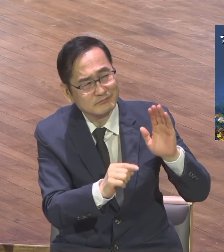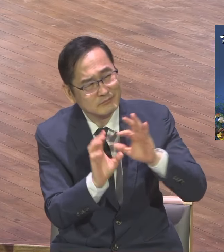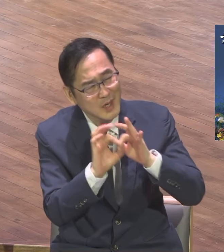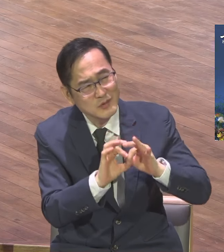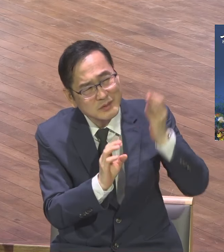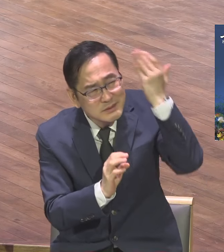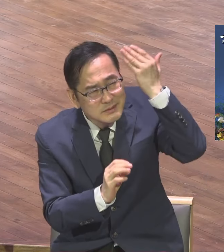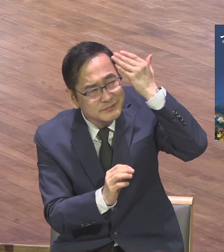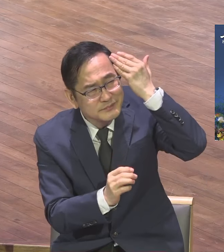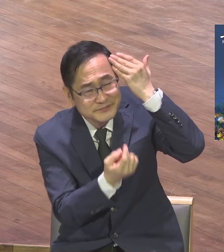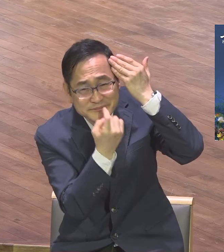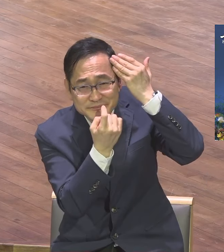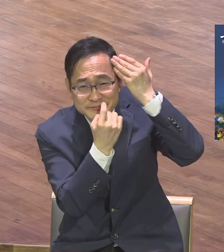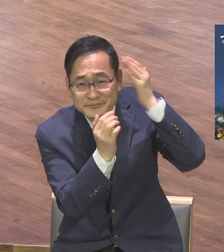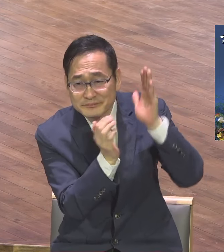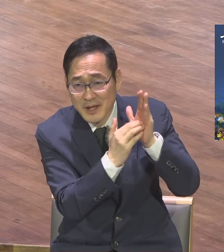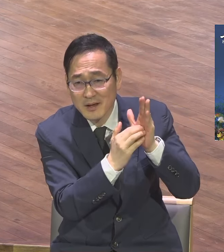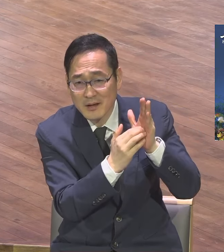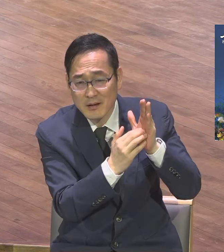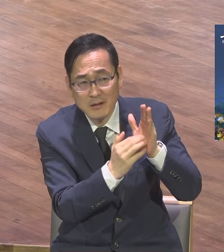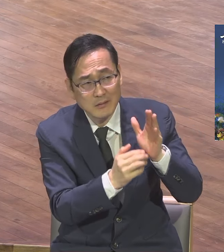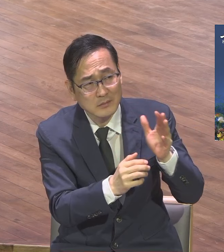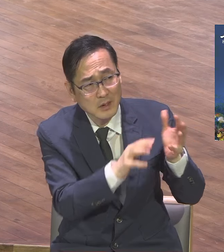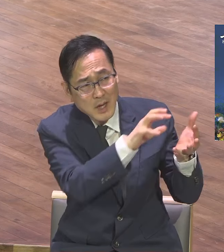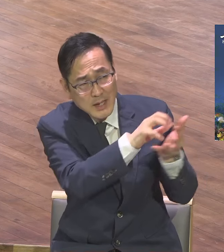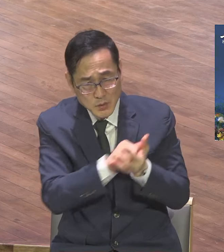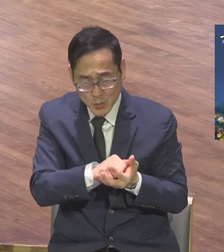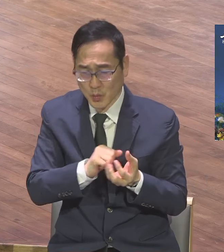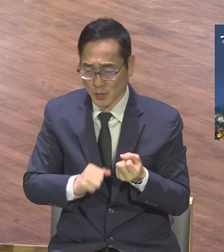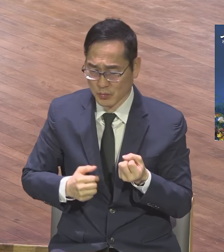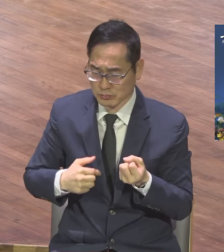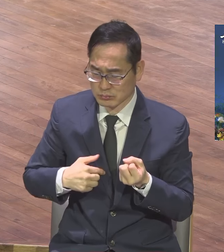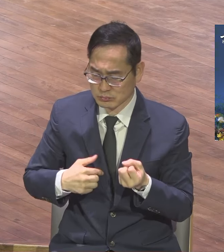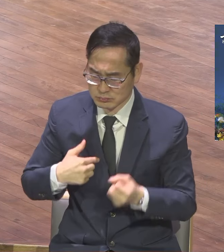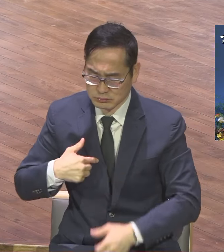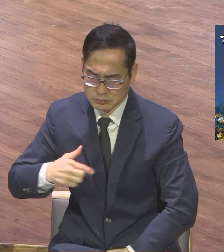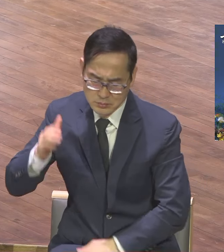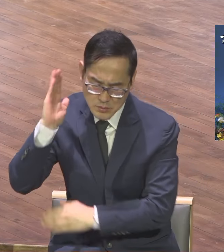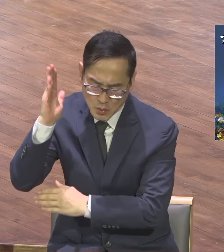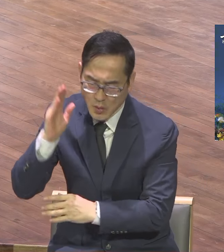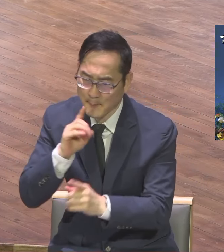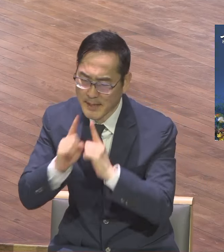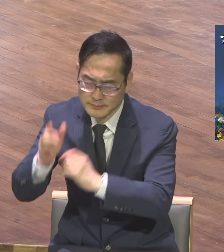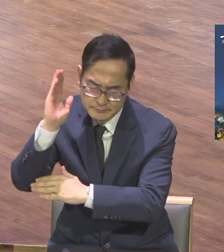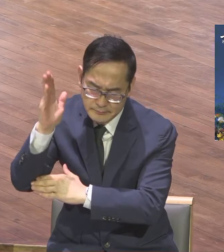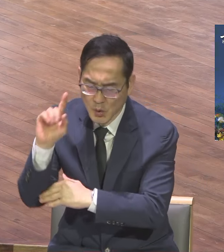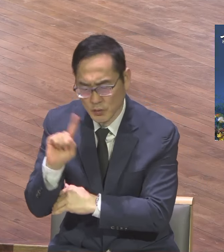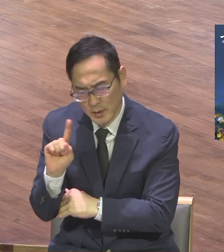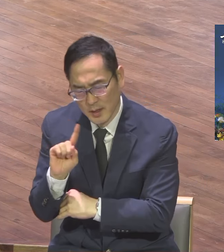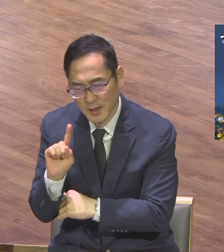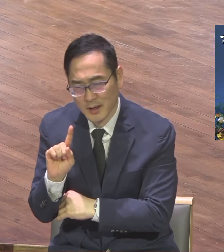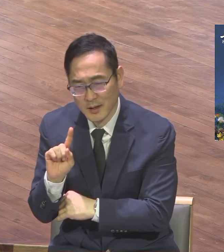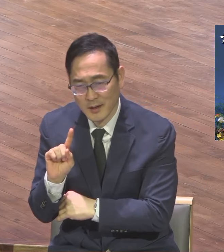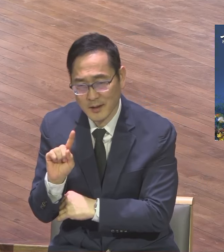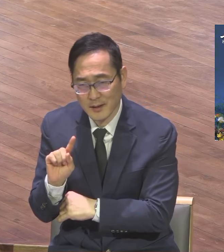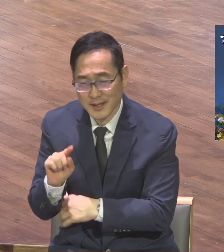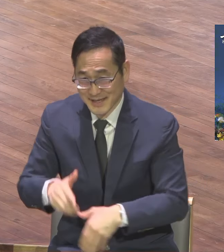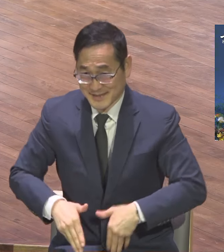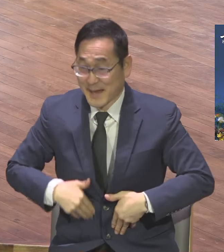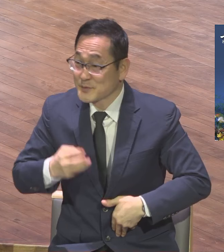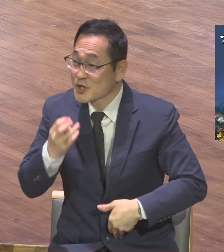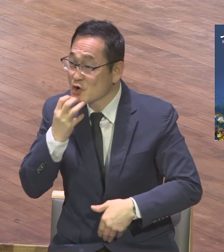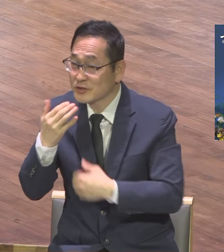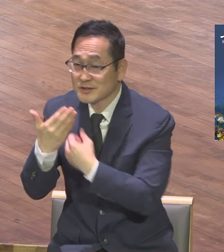거예요. 그래서 이거 설교를 어떻게 할 것이냐에 대해서 제가 남서울교회 홍종길 목사님 당시에 계시는